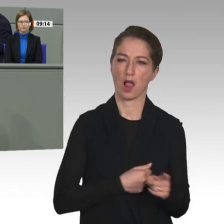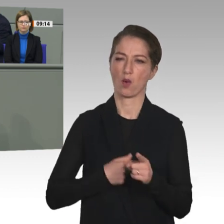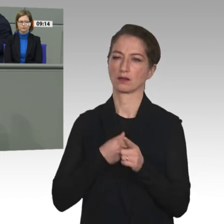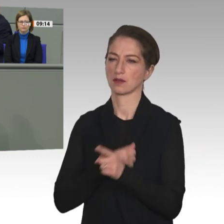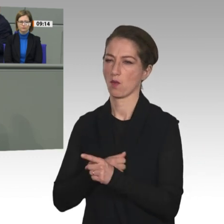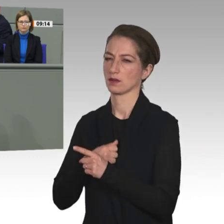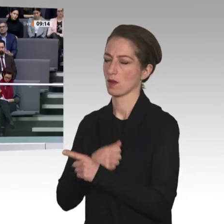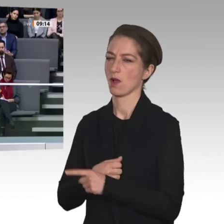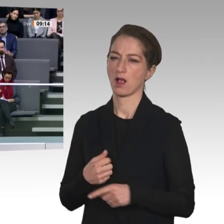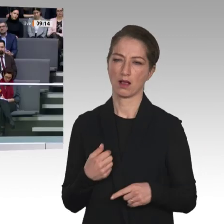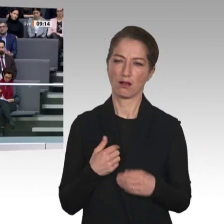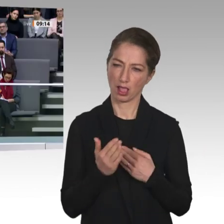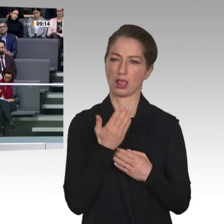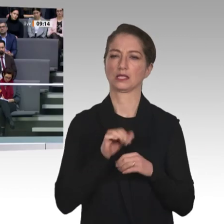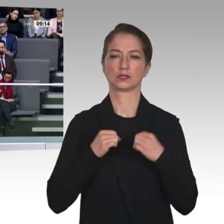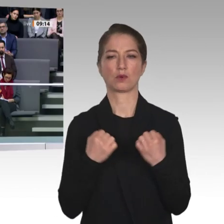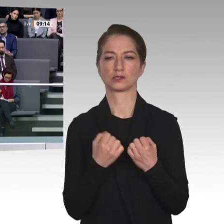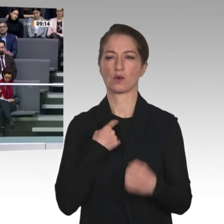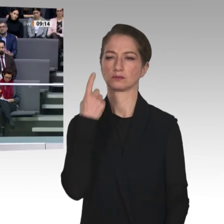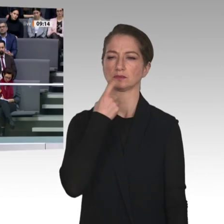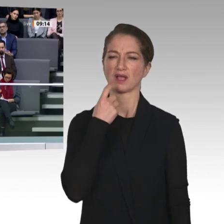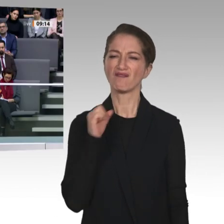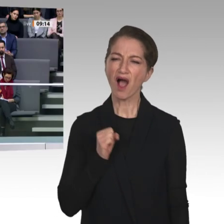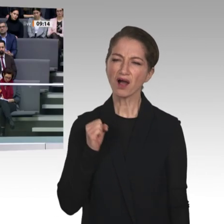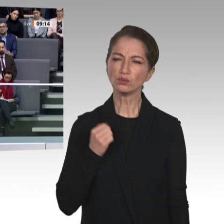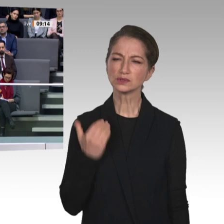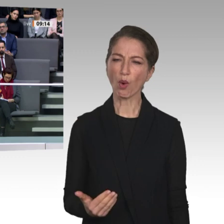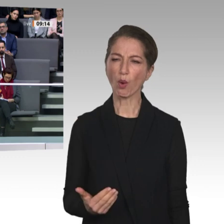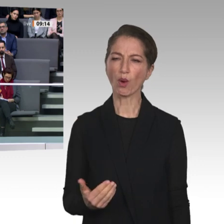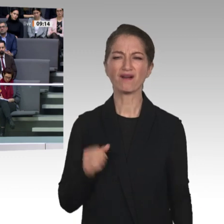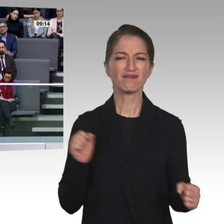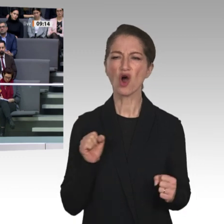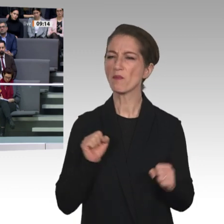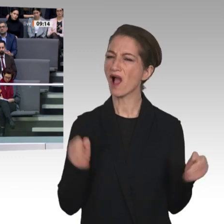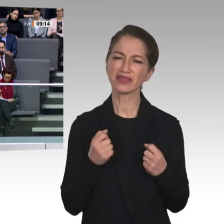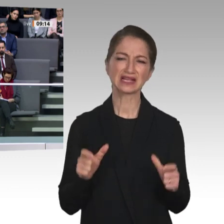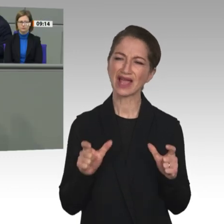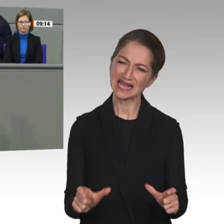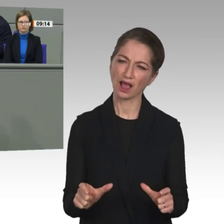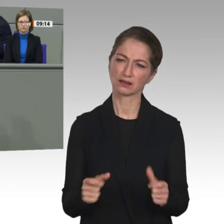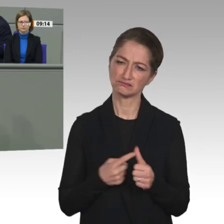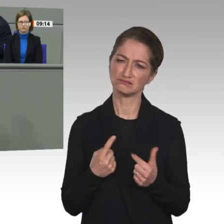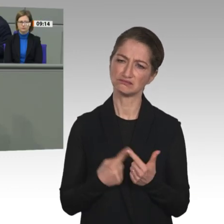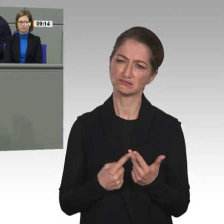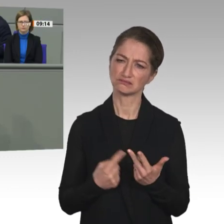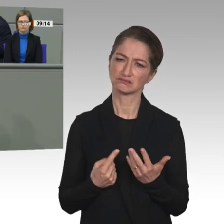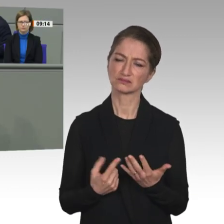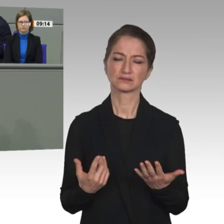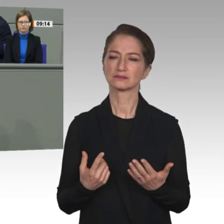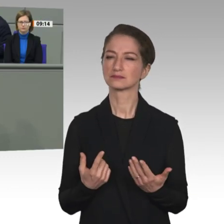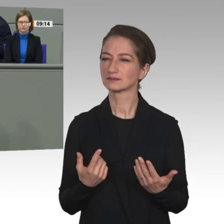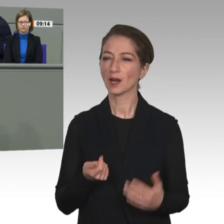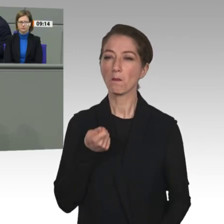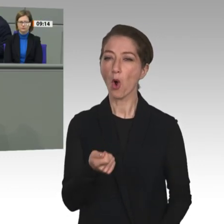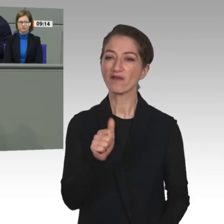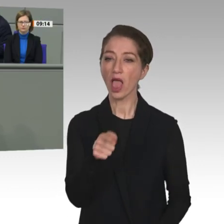vor einer Situation stehen, wo wir uns fragen müssen, warum ist das so und warum können wir das nicht verhindern. Denn es sind in erster Linie Menschen, die